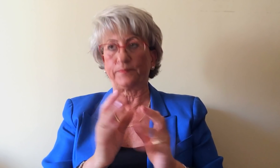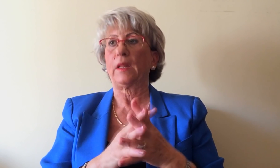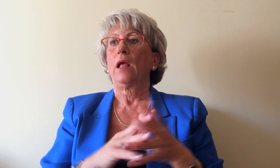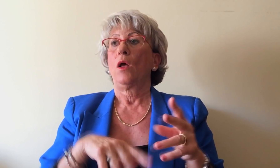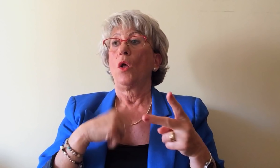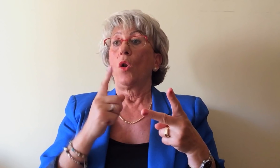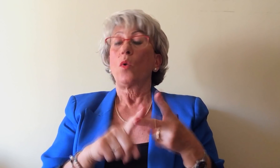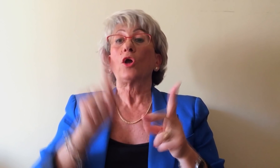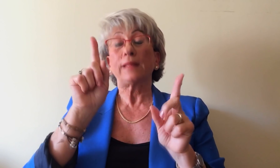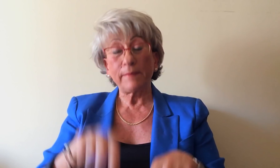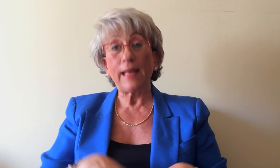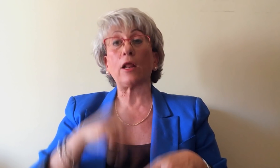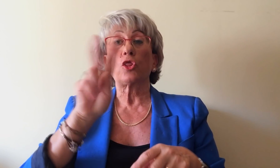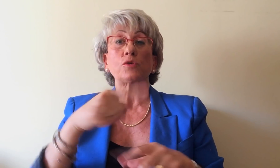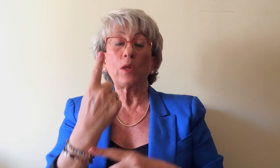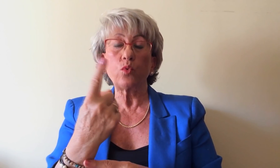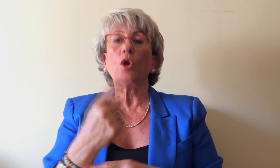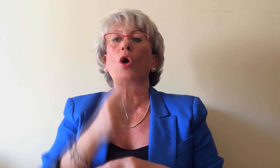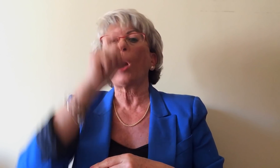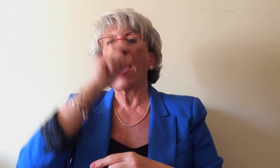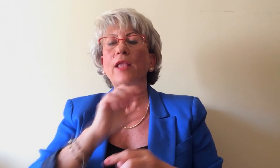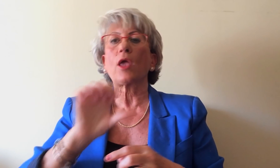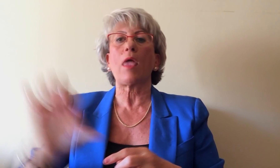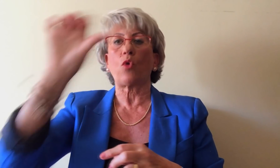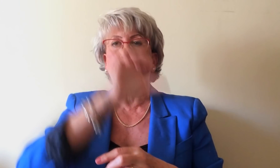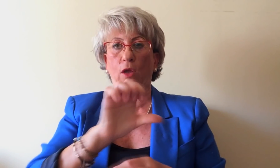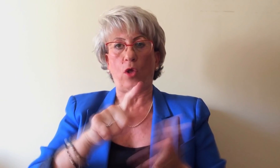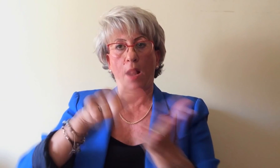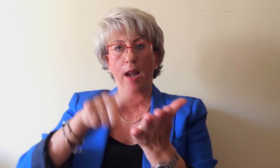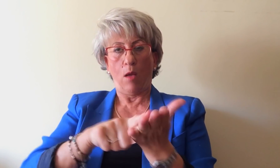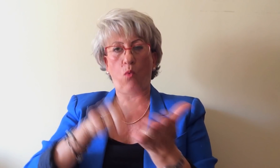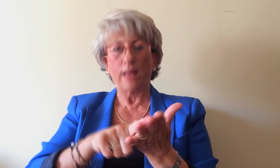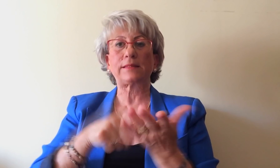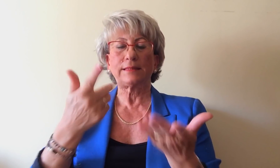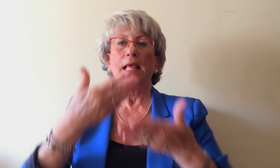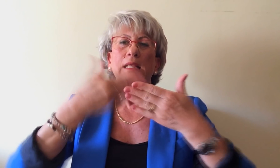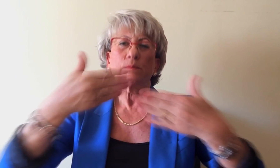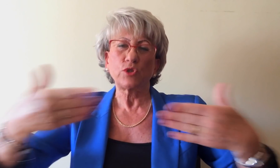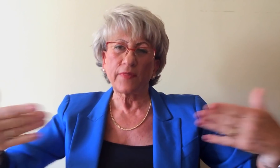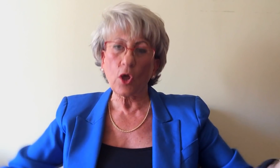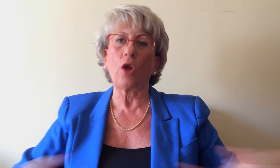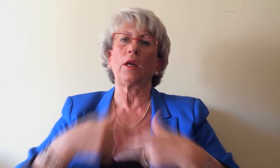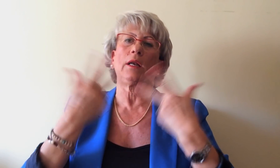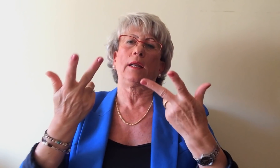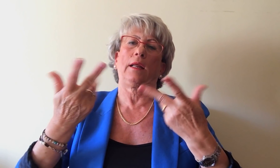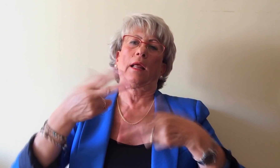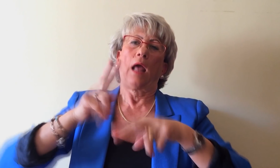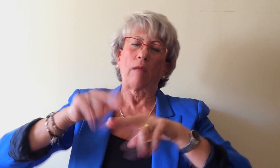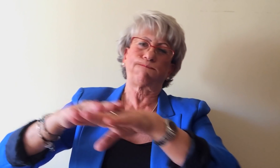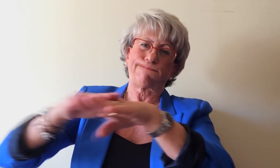compromís fixe anual. També a l'any 2001 va ser l'any europeu de les llengües, on vam fer una gran exposició i vam